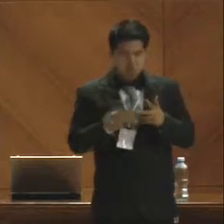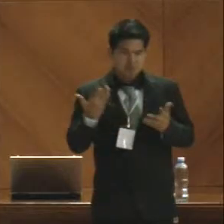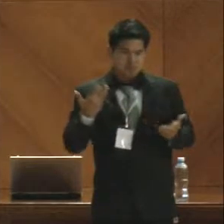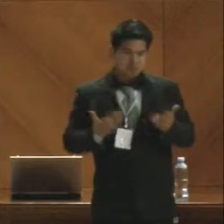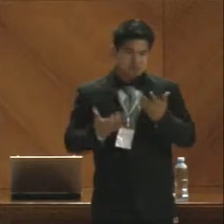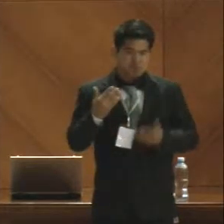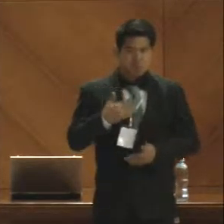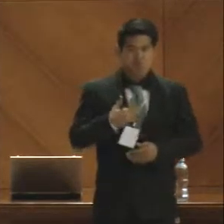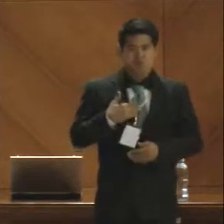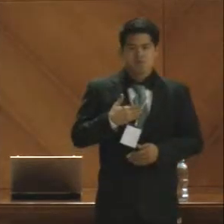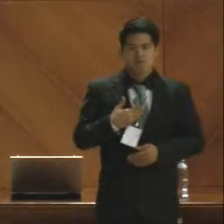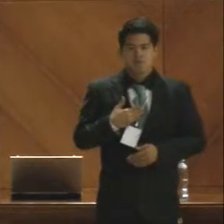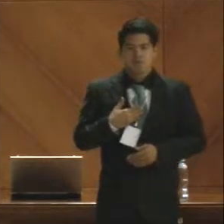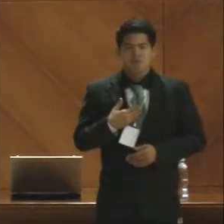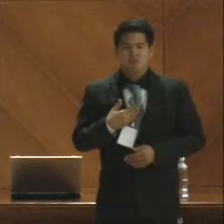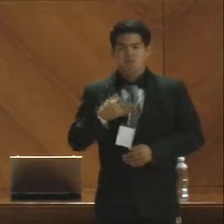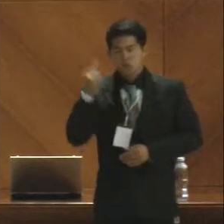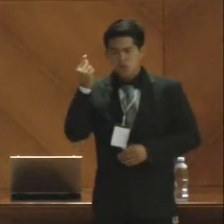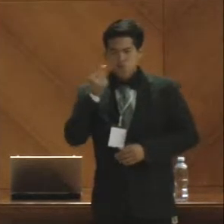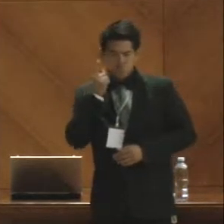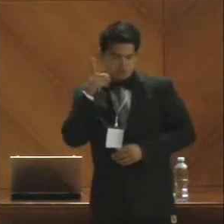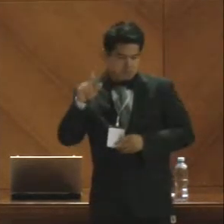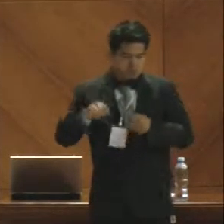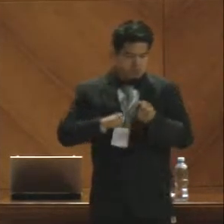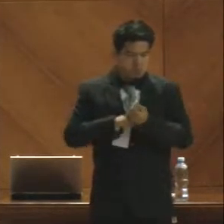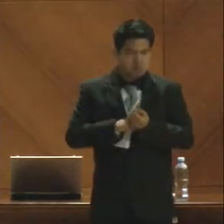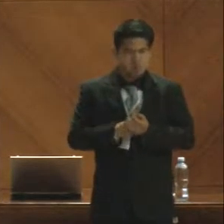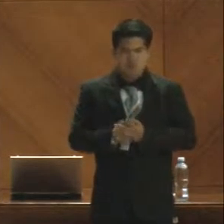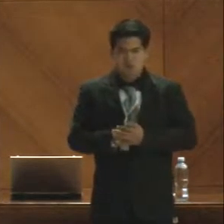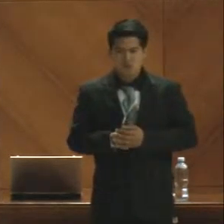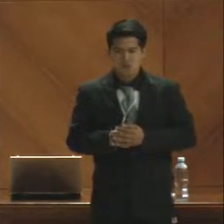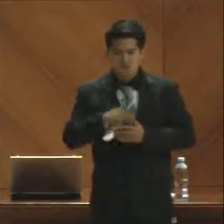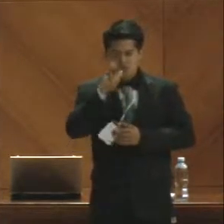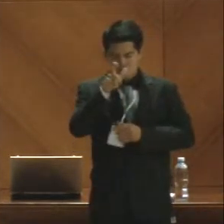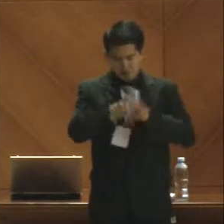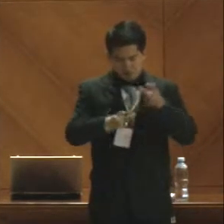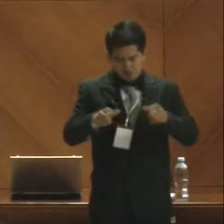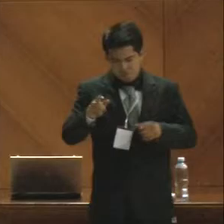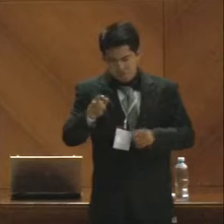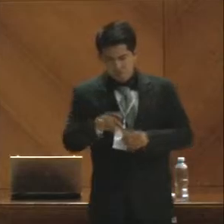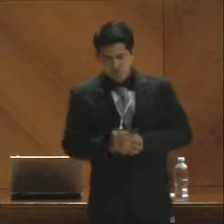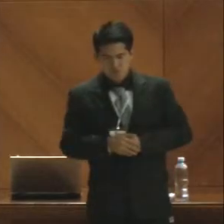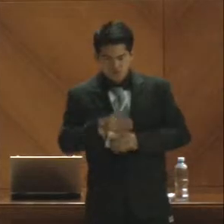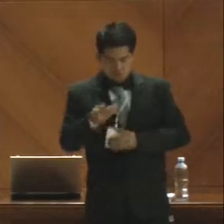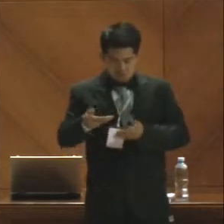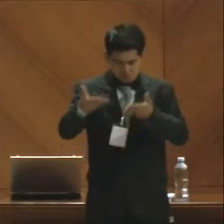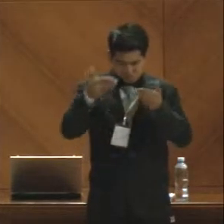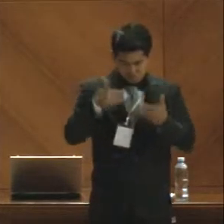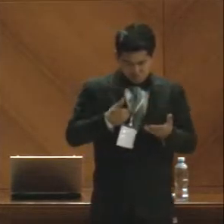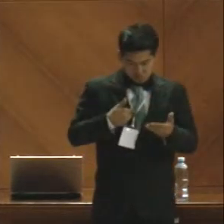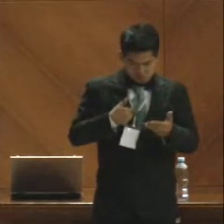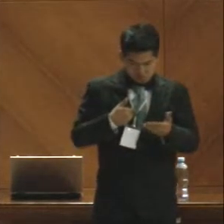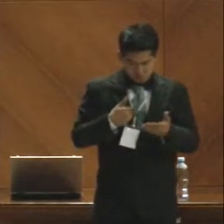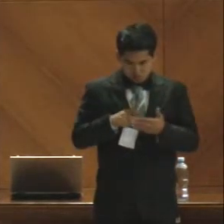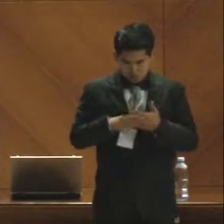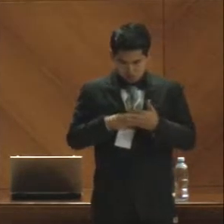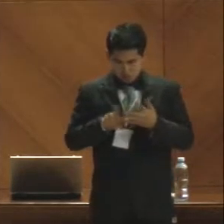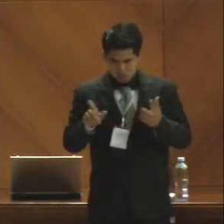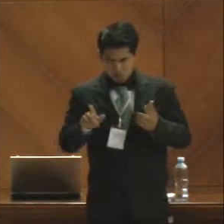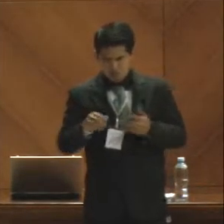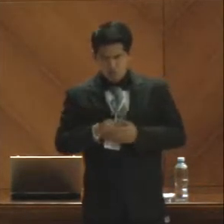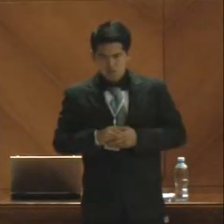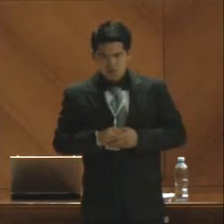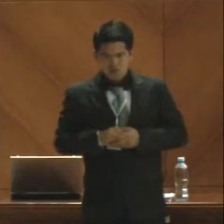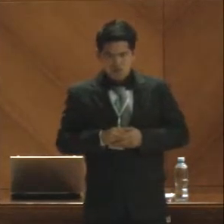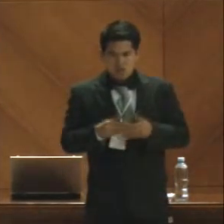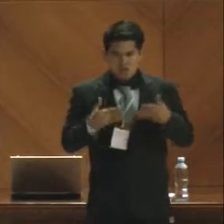como institución pública, por ejemplo, hubo una empresa X que me generó un sistema informático y yo quiero contratar